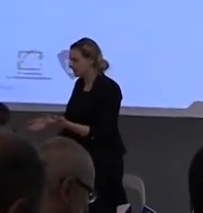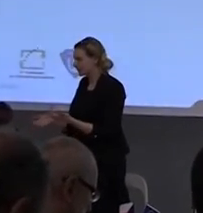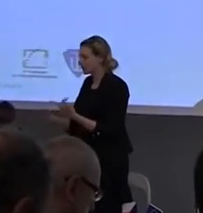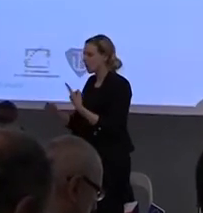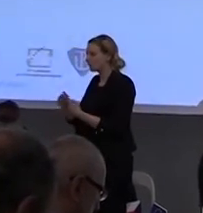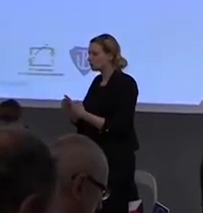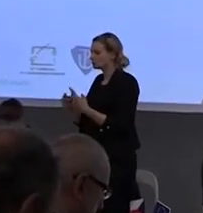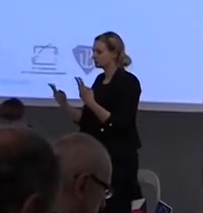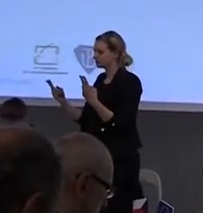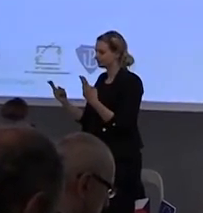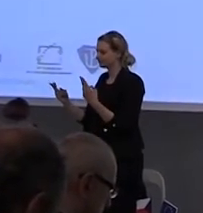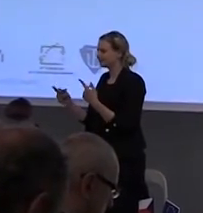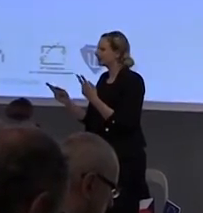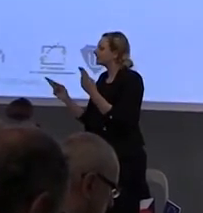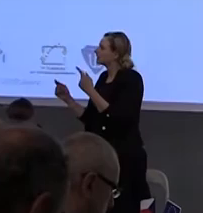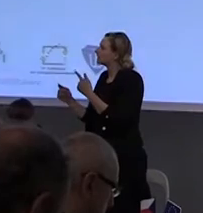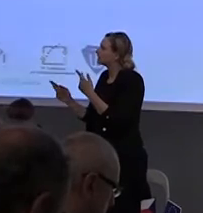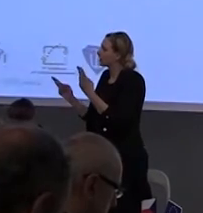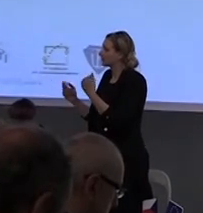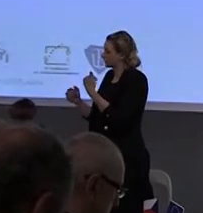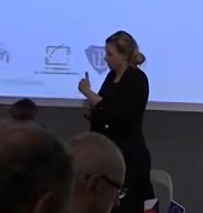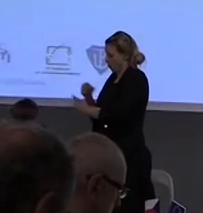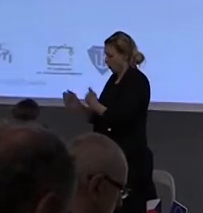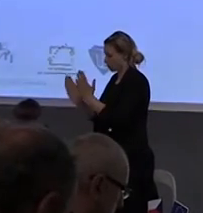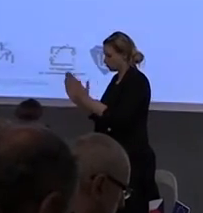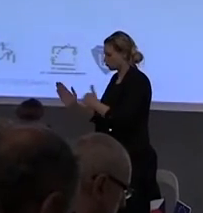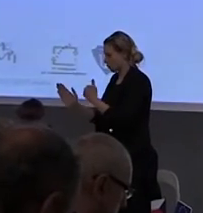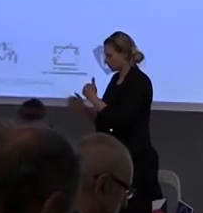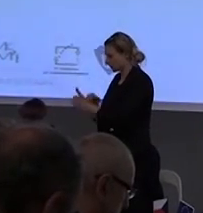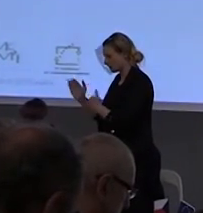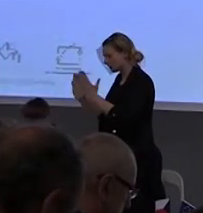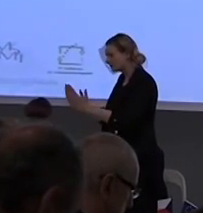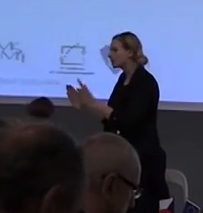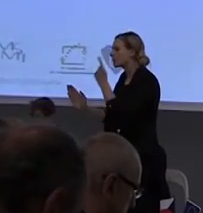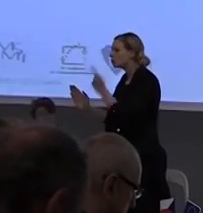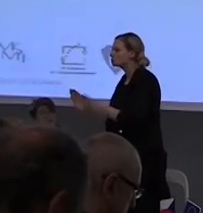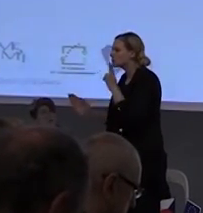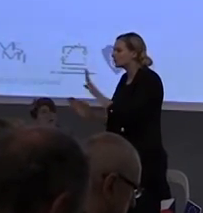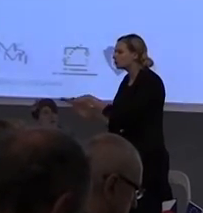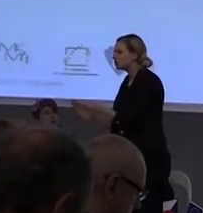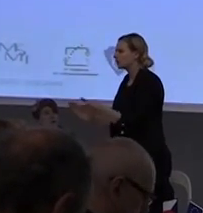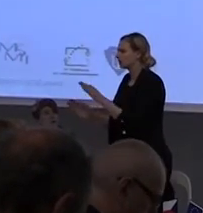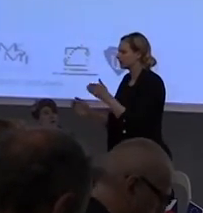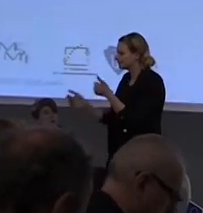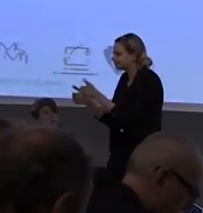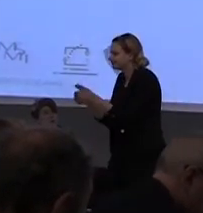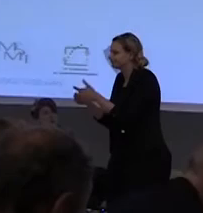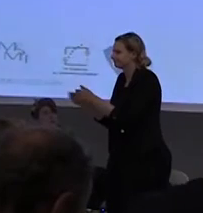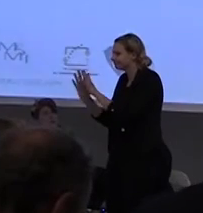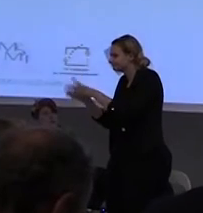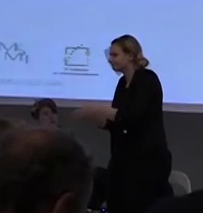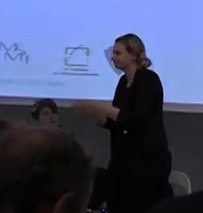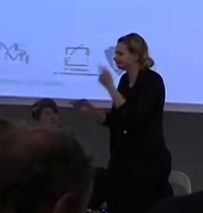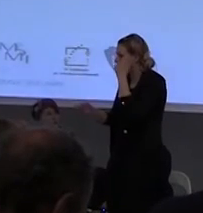každoročního zacílení na konkrétního žáka, v tomto počtu nebudeme tyto nároky schopni plnit. Takže to